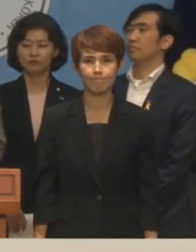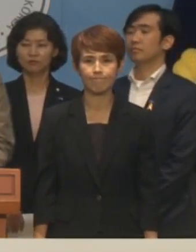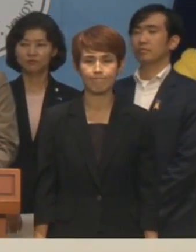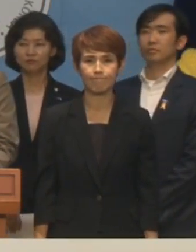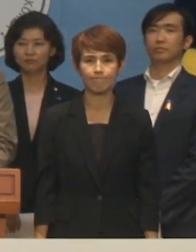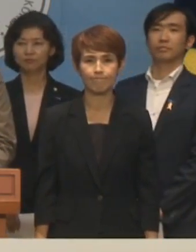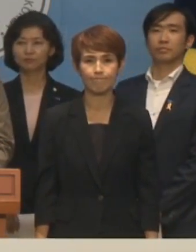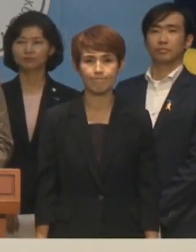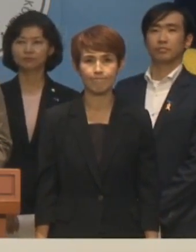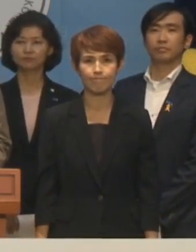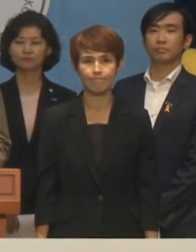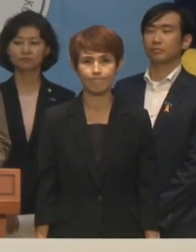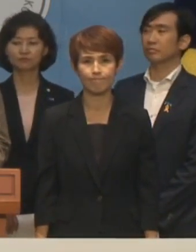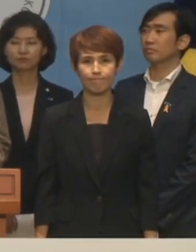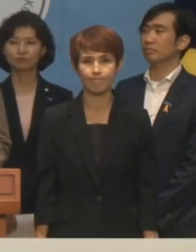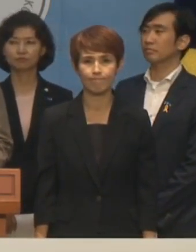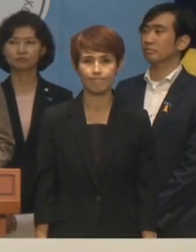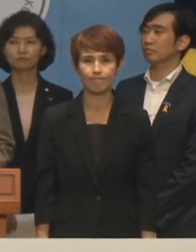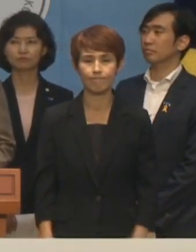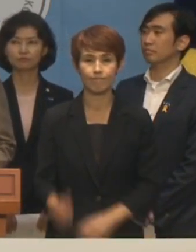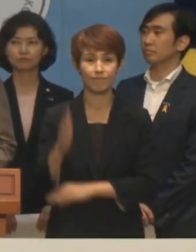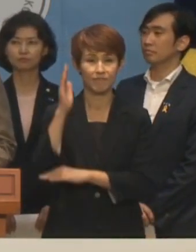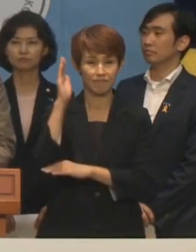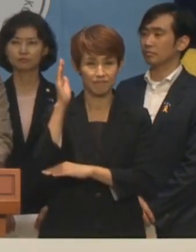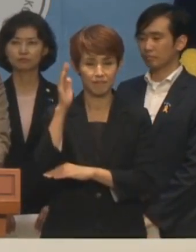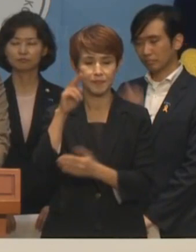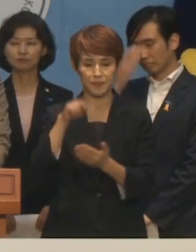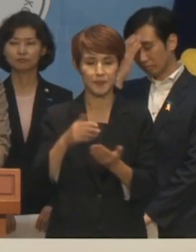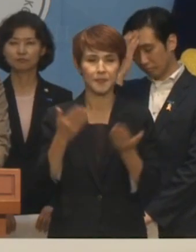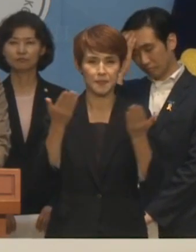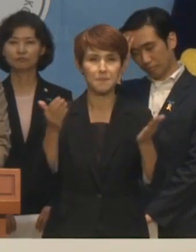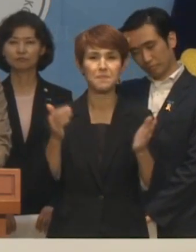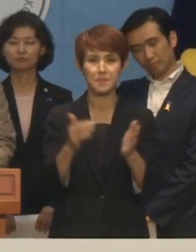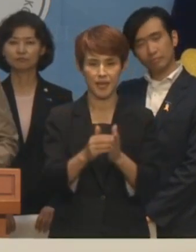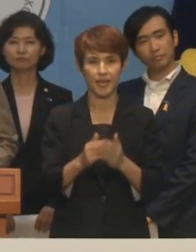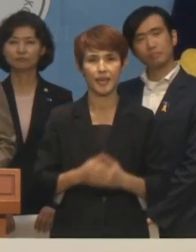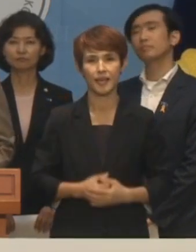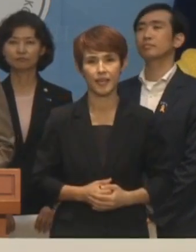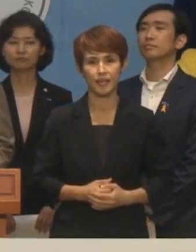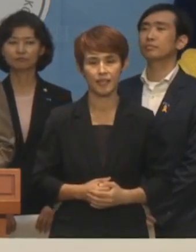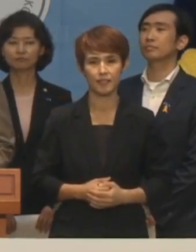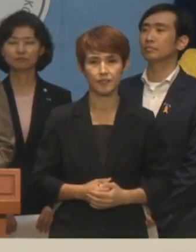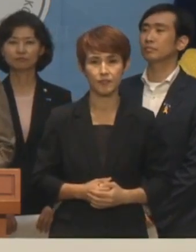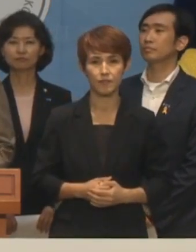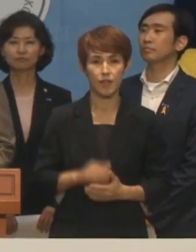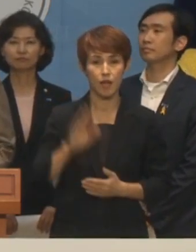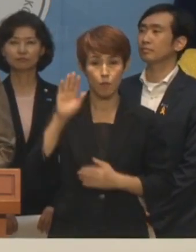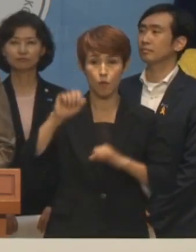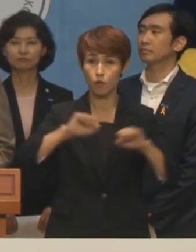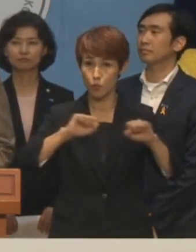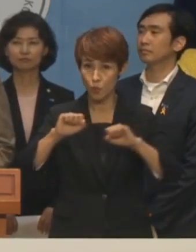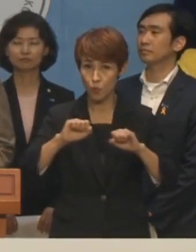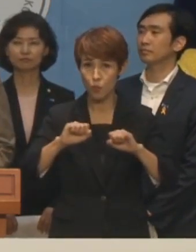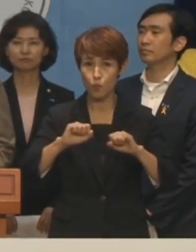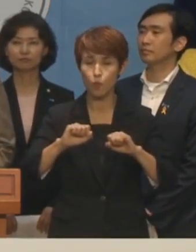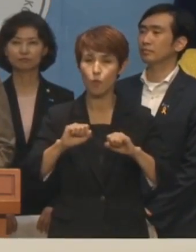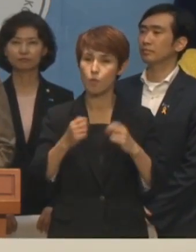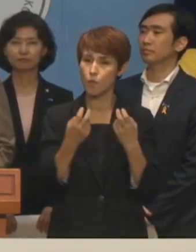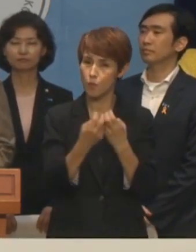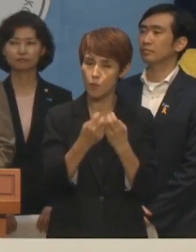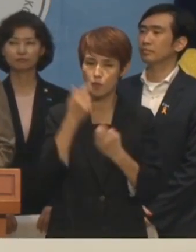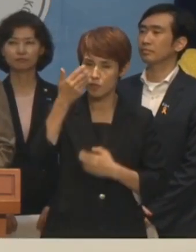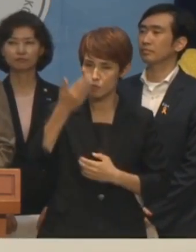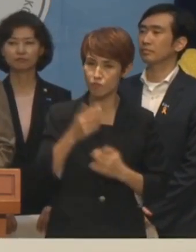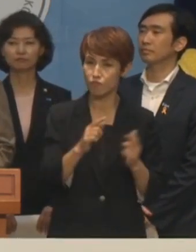네, 전체 발언과 낭독이 모두 끝났습니다. 추후 활동이나 추가적으로 뭐